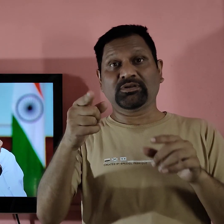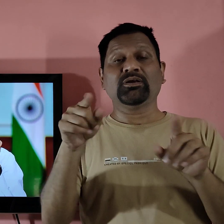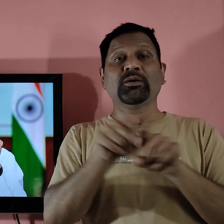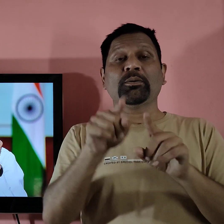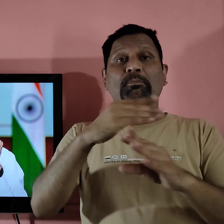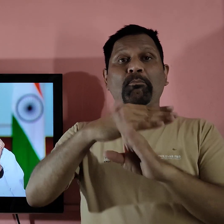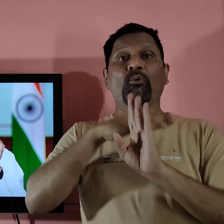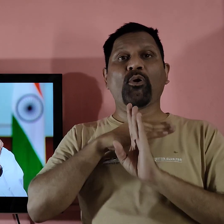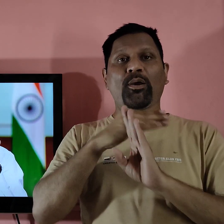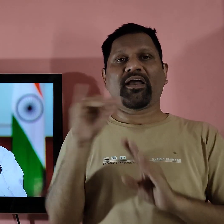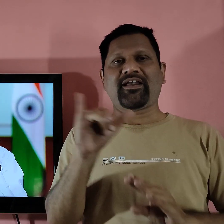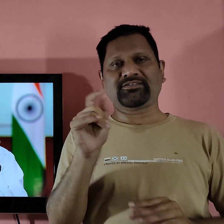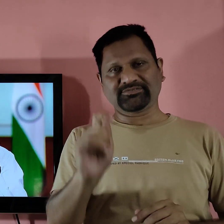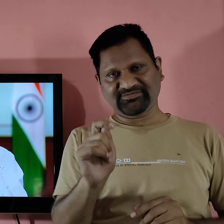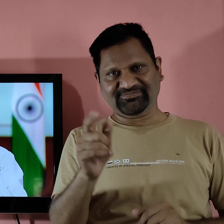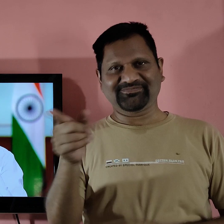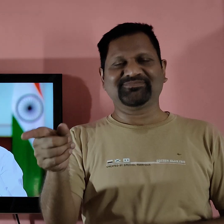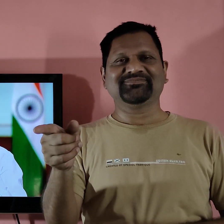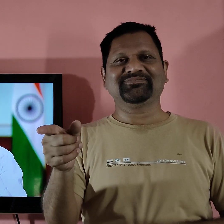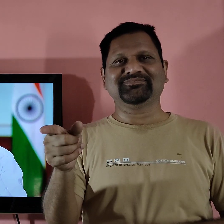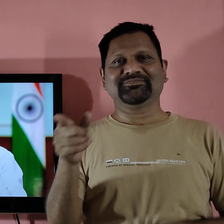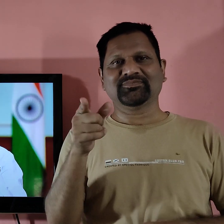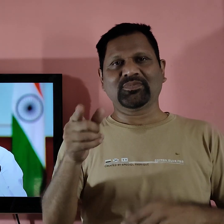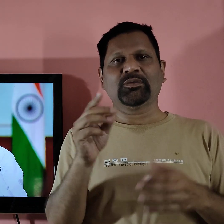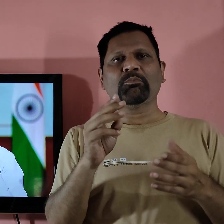है। ये मोबाइल ऐप